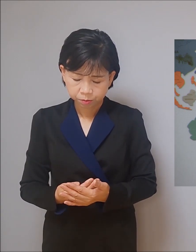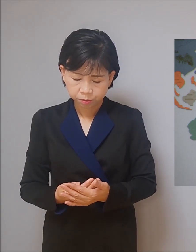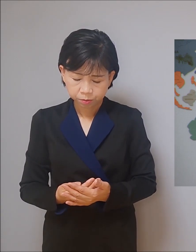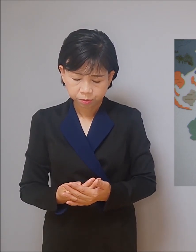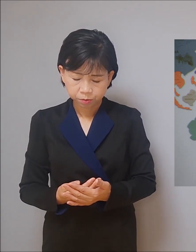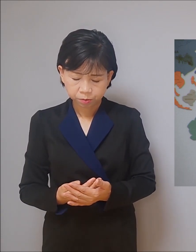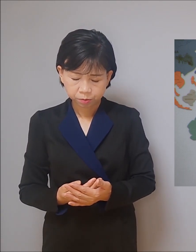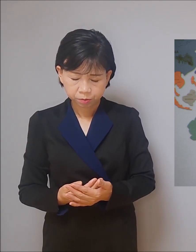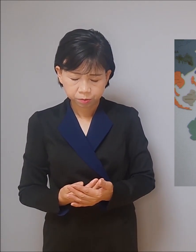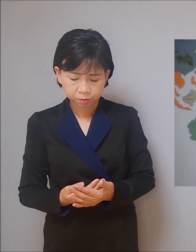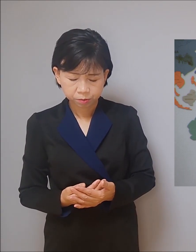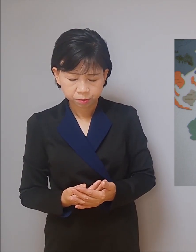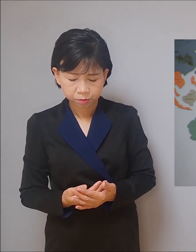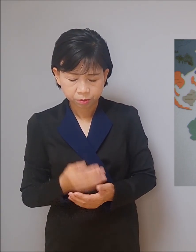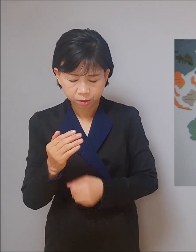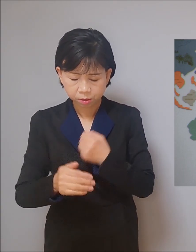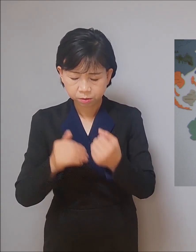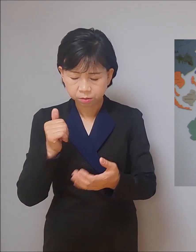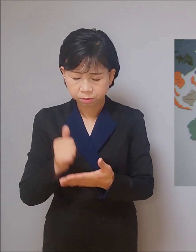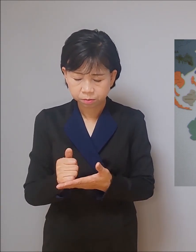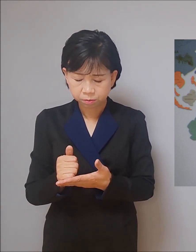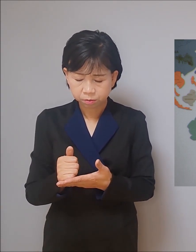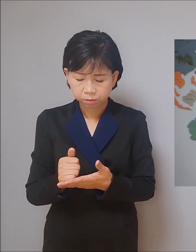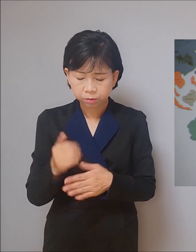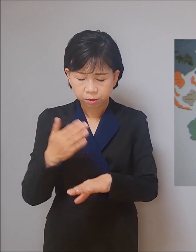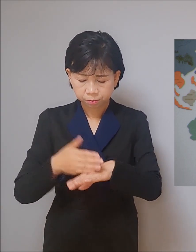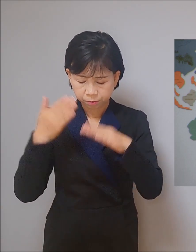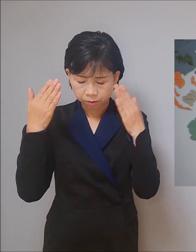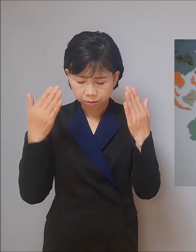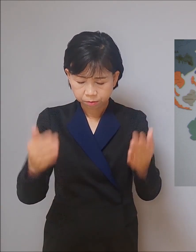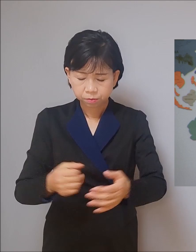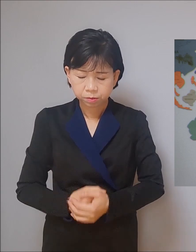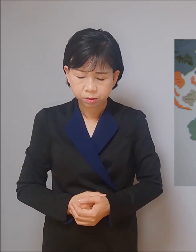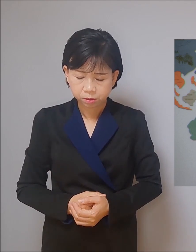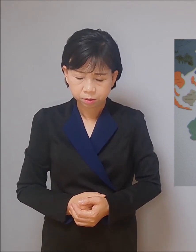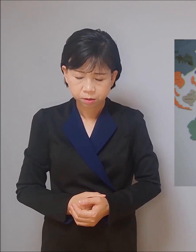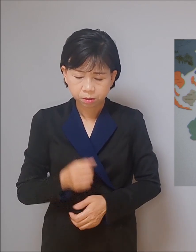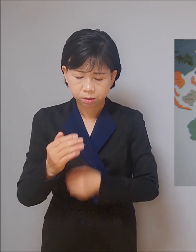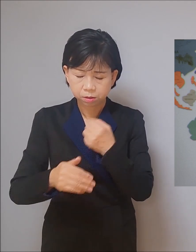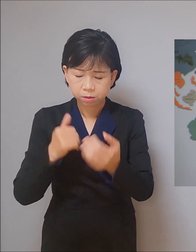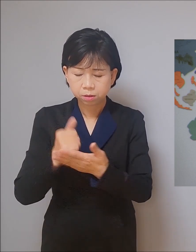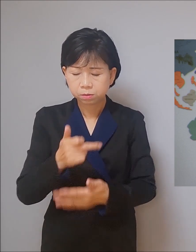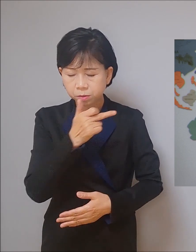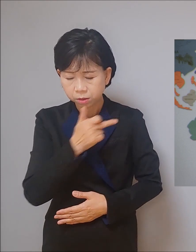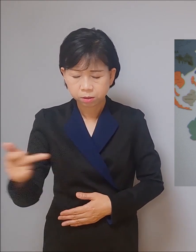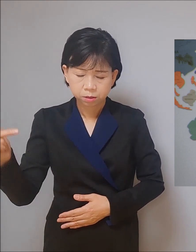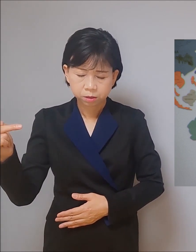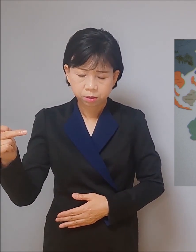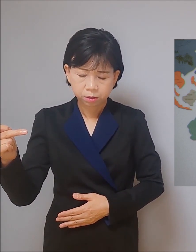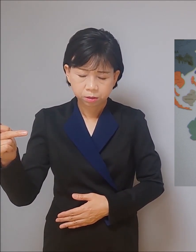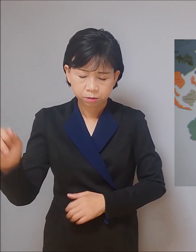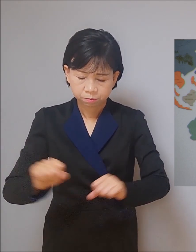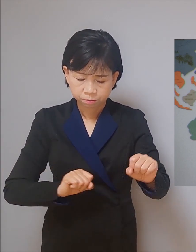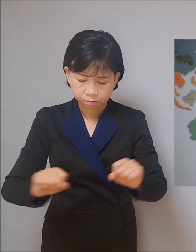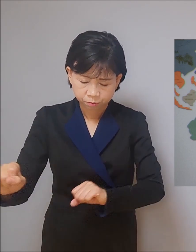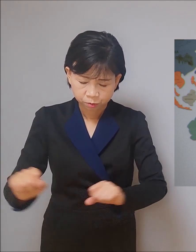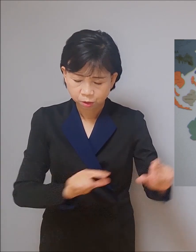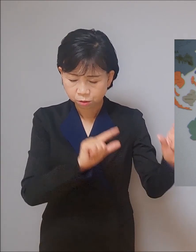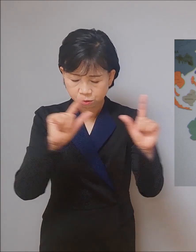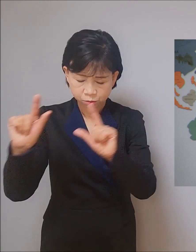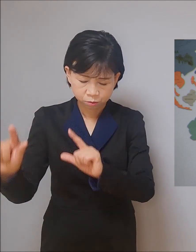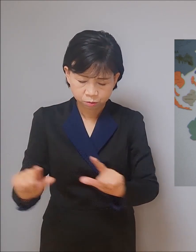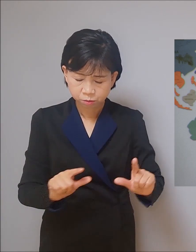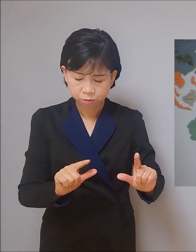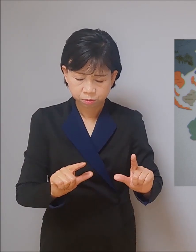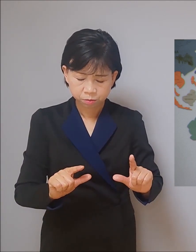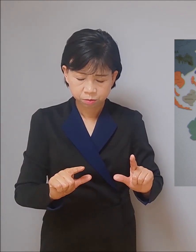주시옵소서. 하나님 감사합니다. 하나님의 크신 역사를 또 누리며 살아갈 수